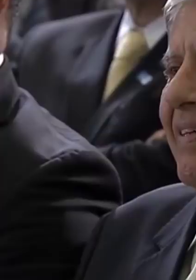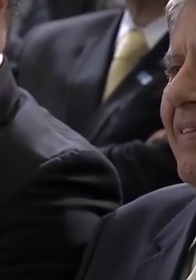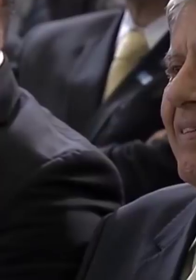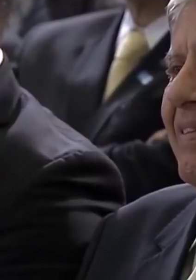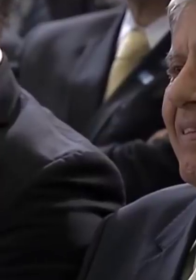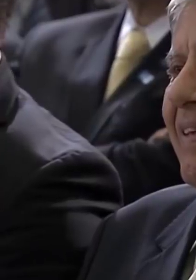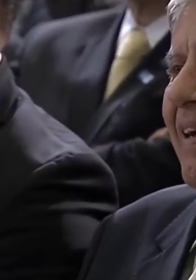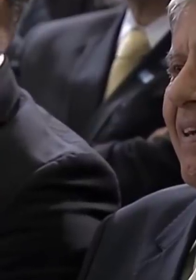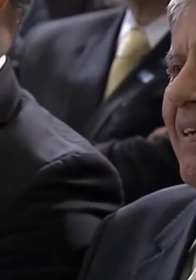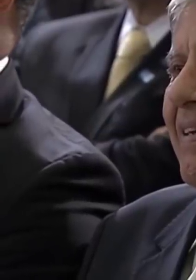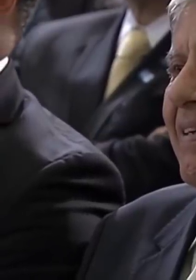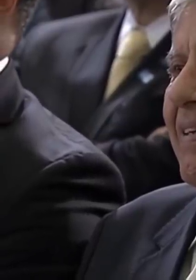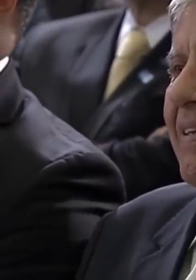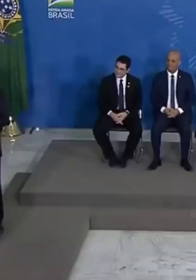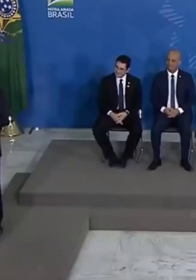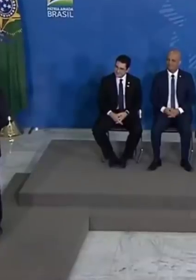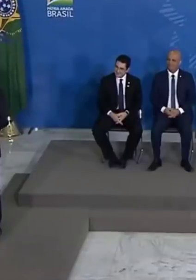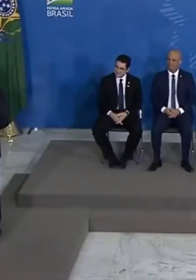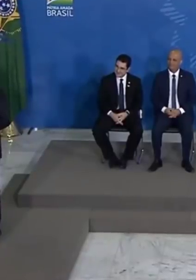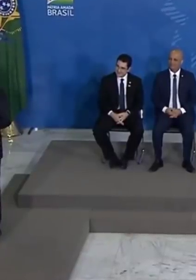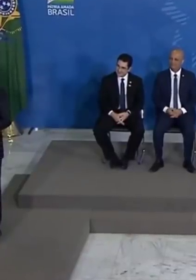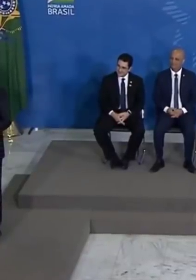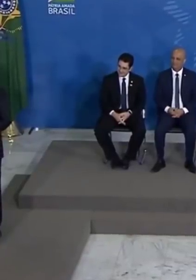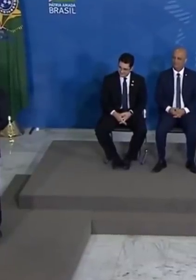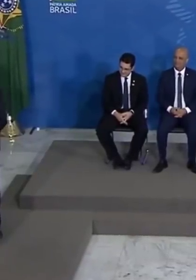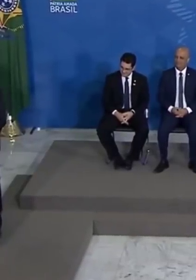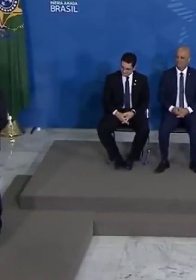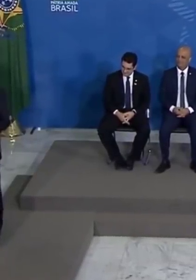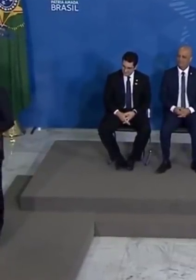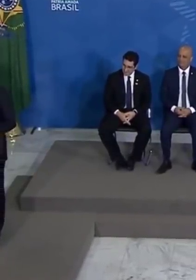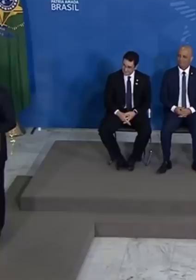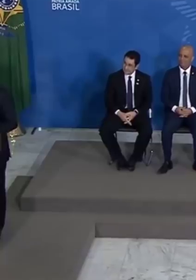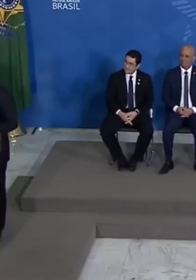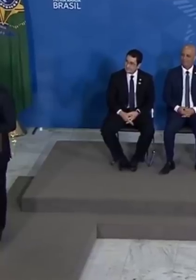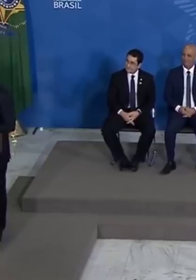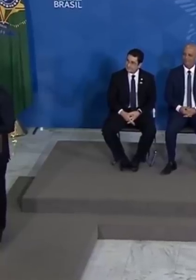o presidente, Emílio Garrastazu Médici, com sua diplomacia,